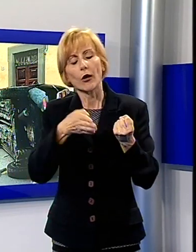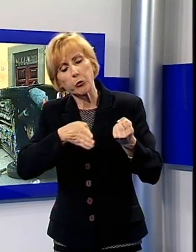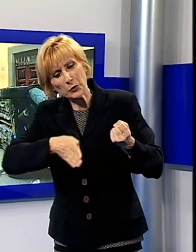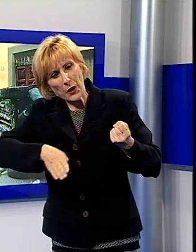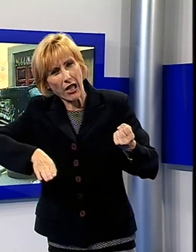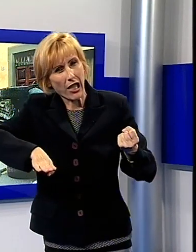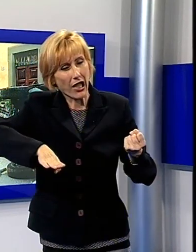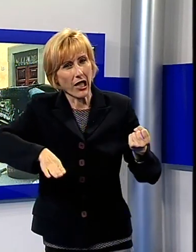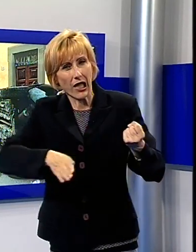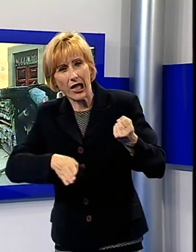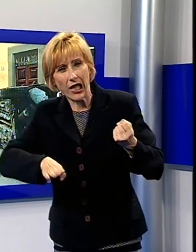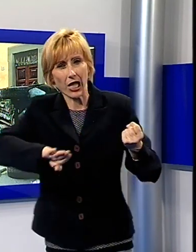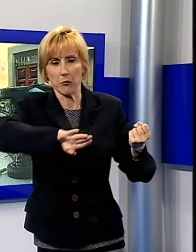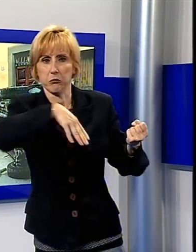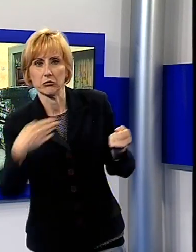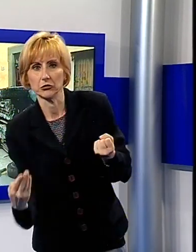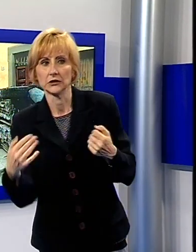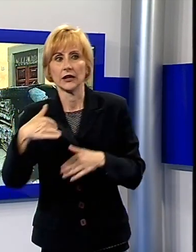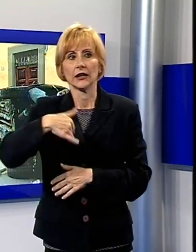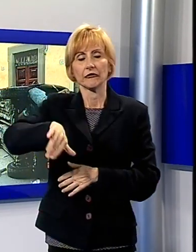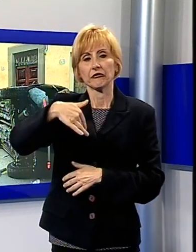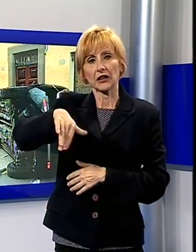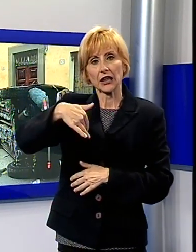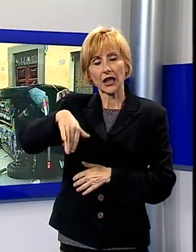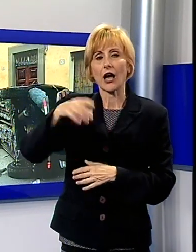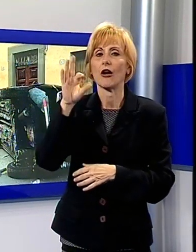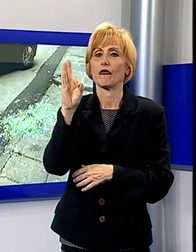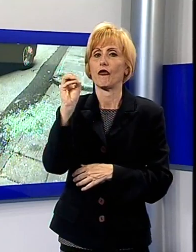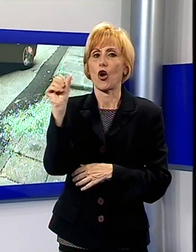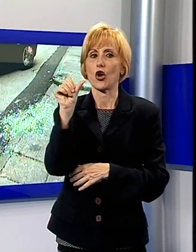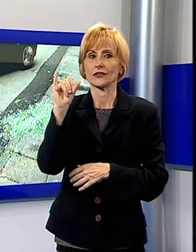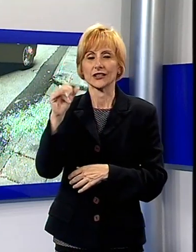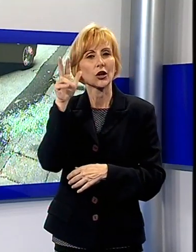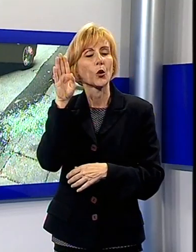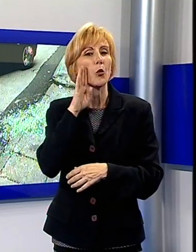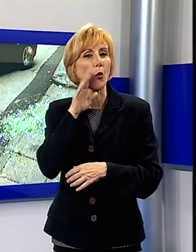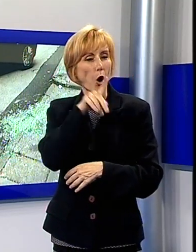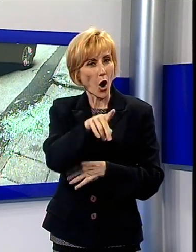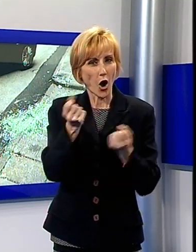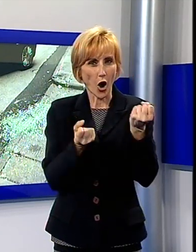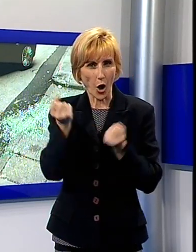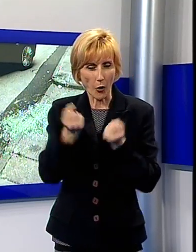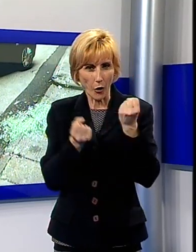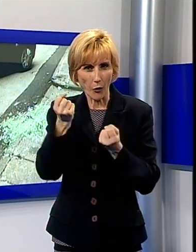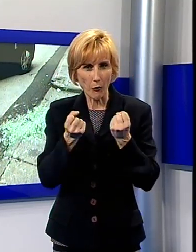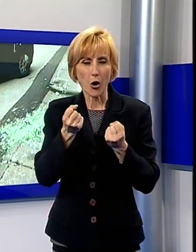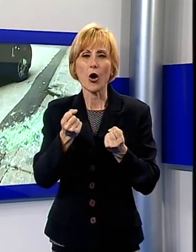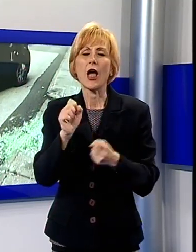sua vettura in via dei Fossi. L'uomo a bordo di una Lancia Y stava curvando in direzione di Porta San Jacopo. Qui